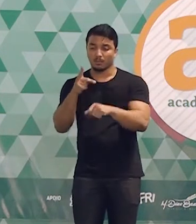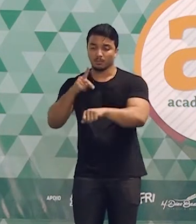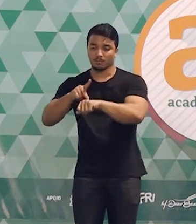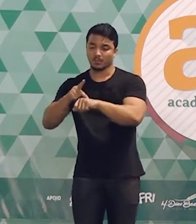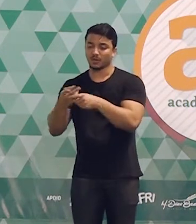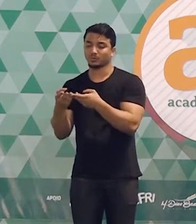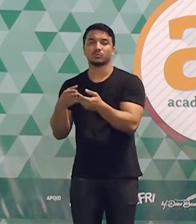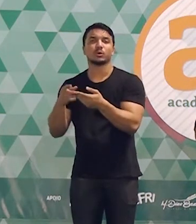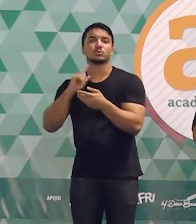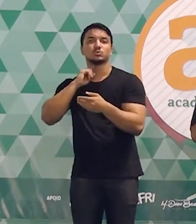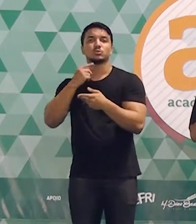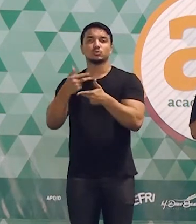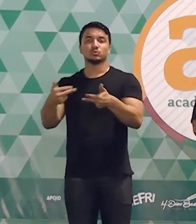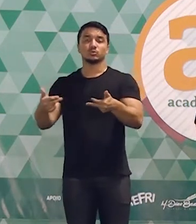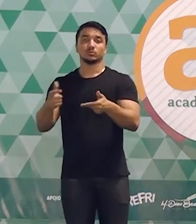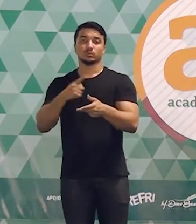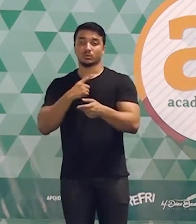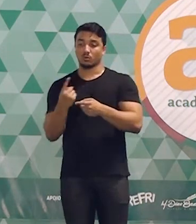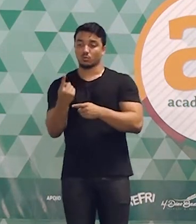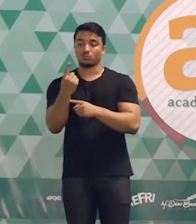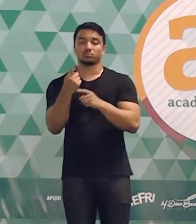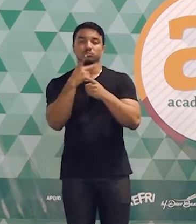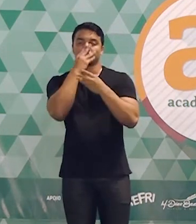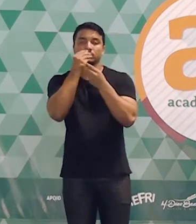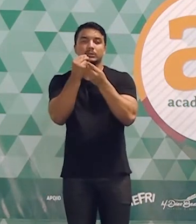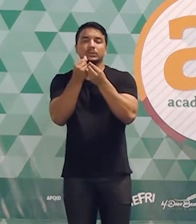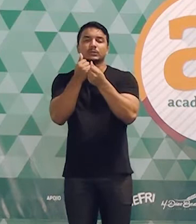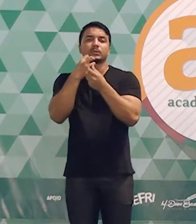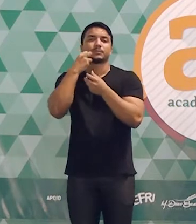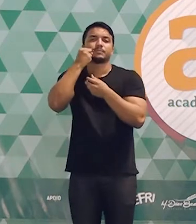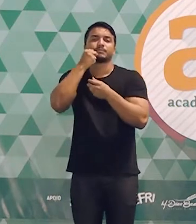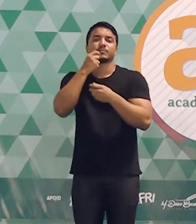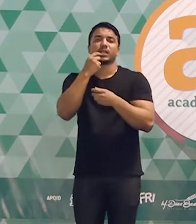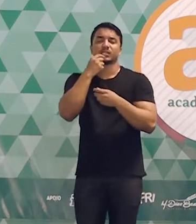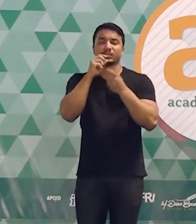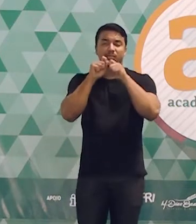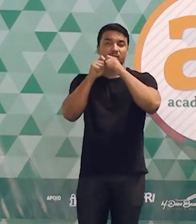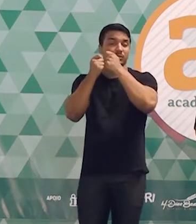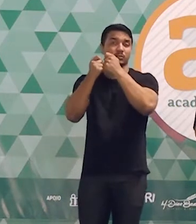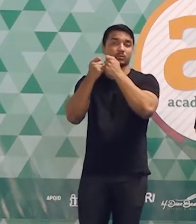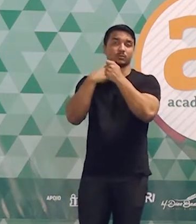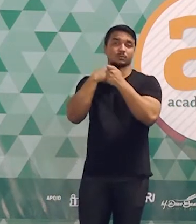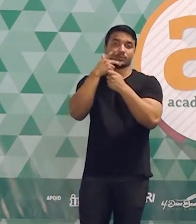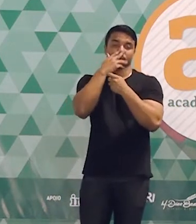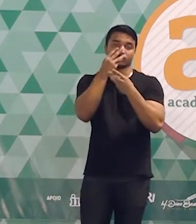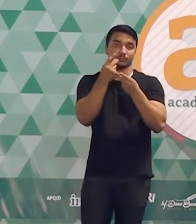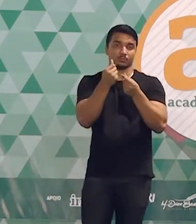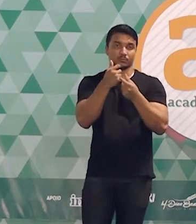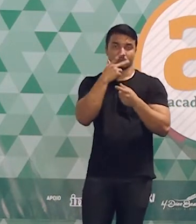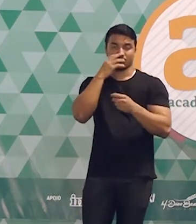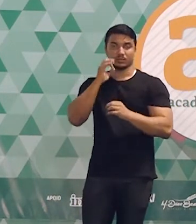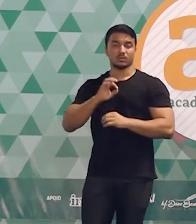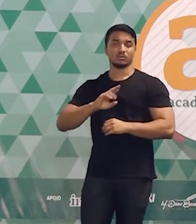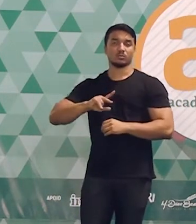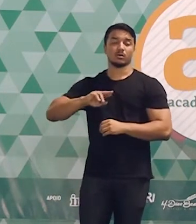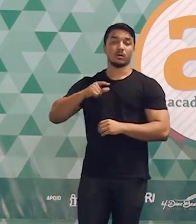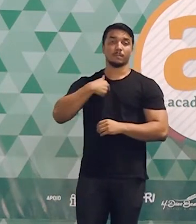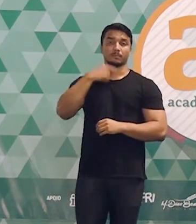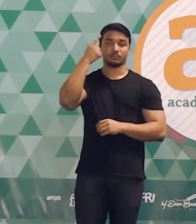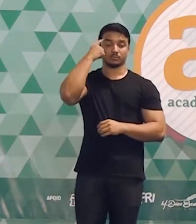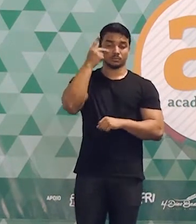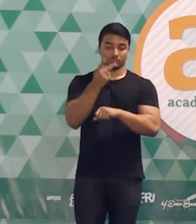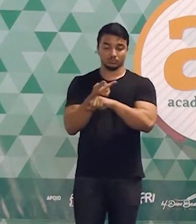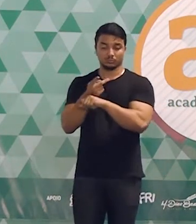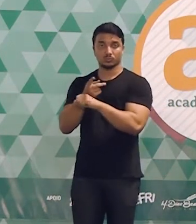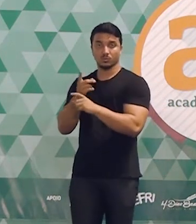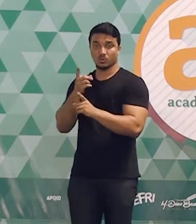ou indigesto, um grão imastigável de quebrar dente, certo não, quando ao